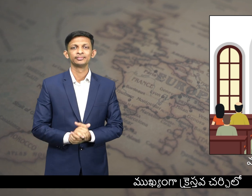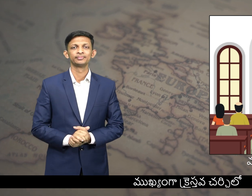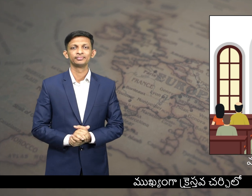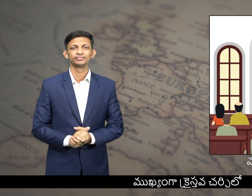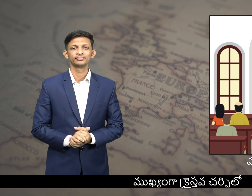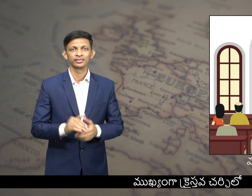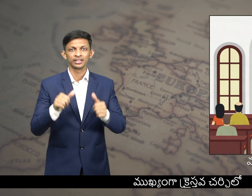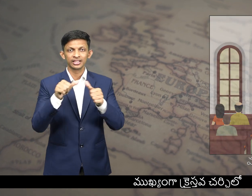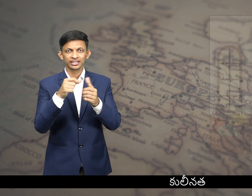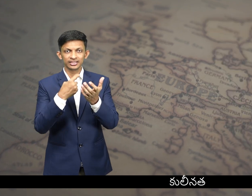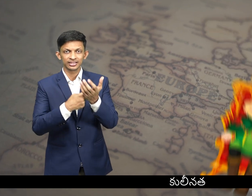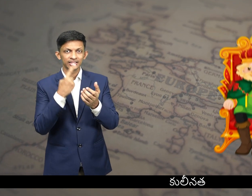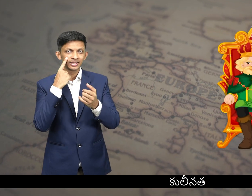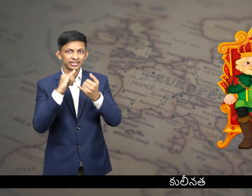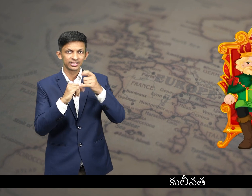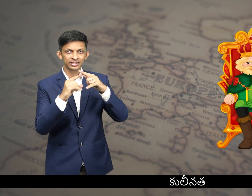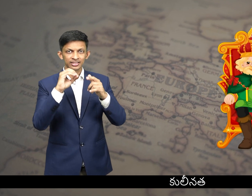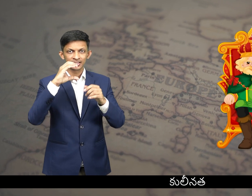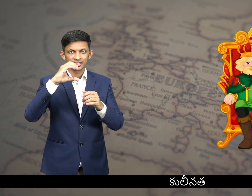చర్చిలో. కులీనత